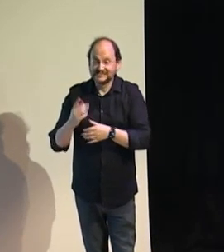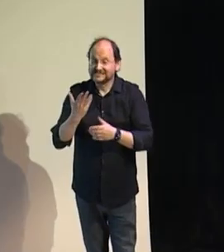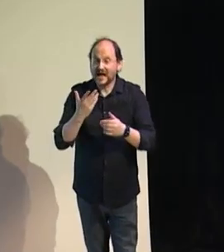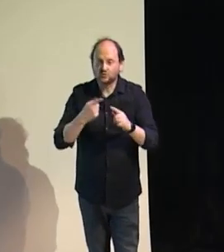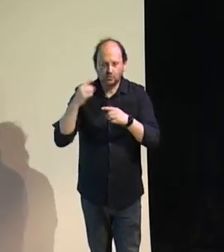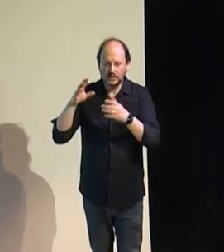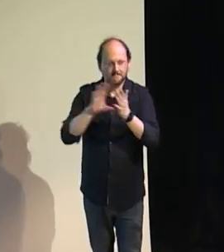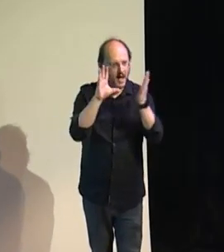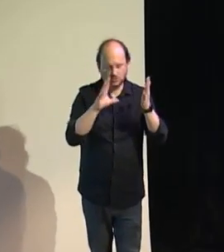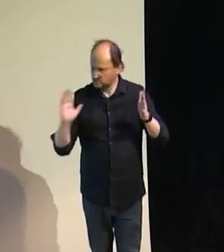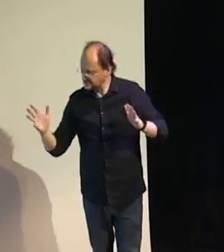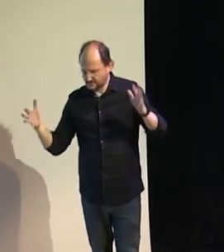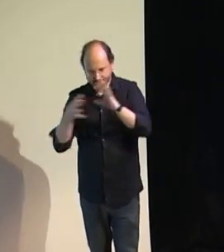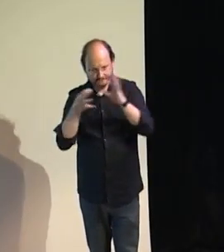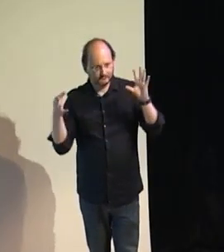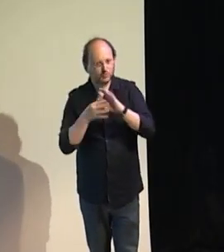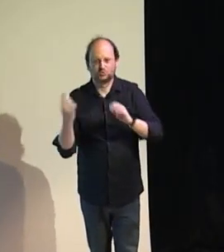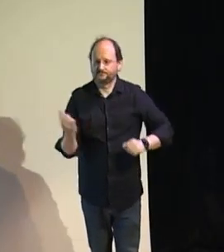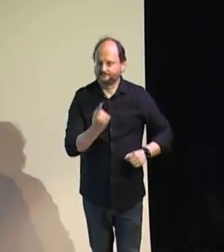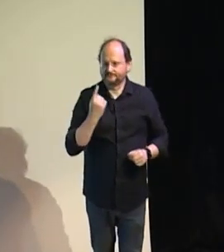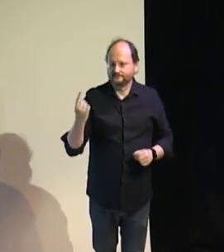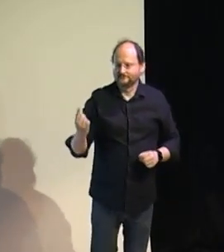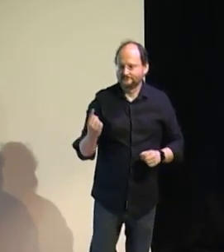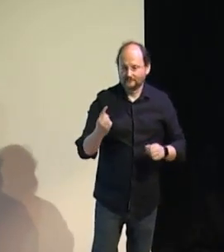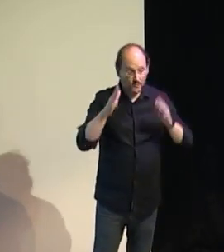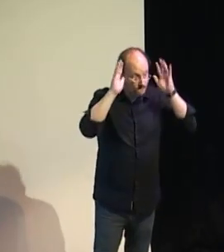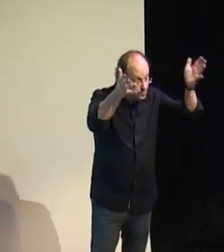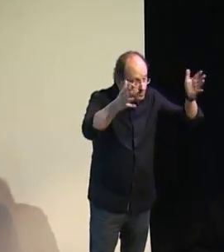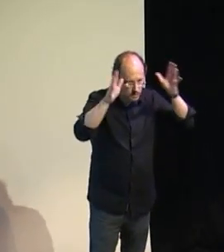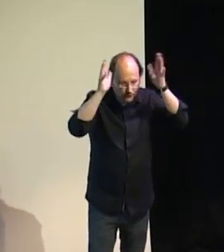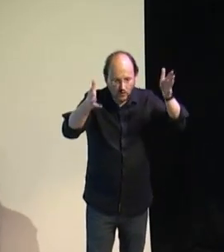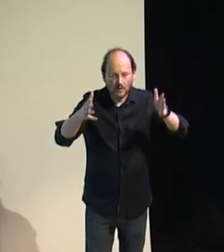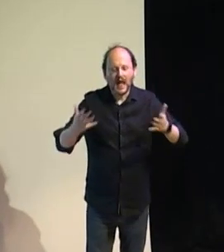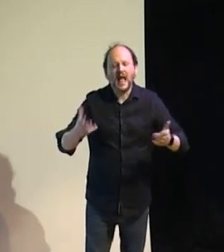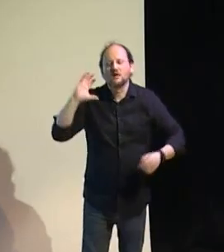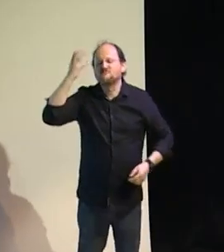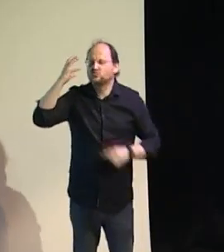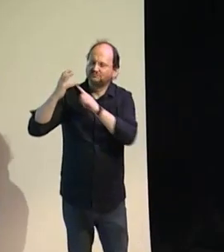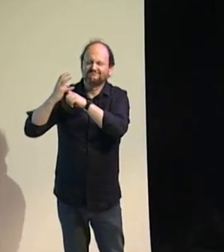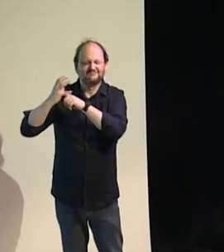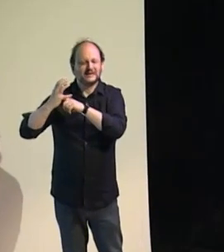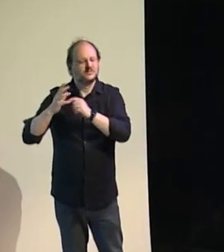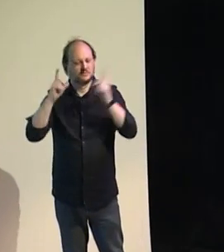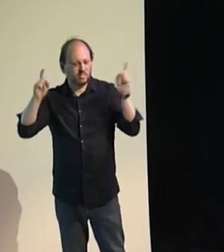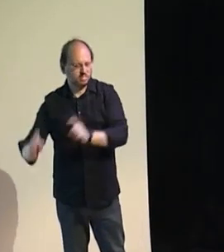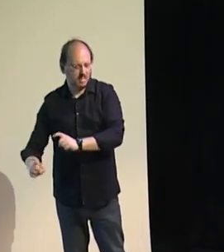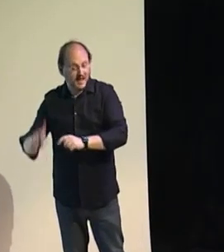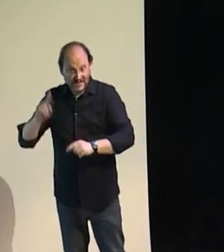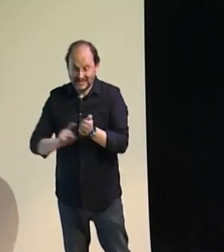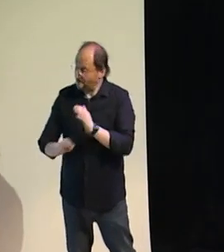signes, ce signe-là évoque les cheveux. Encore une fois, on retrouve une liaison entre la